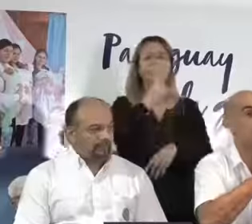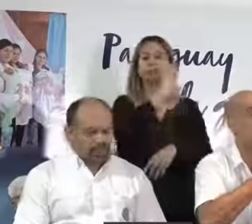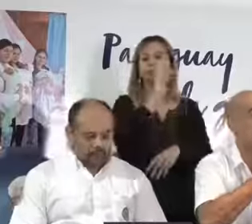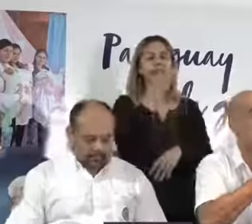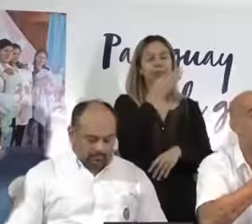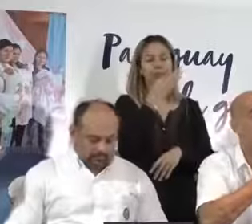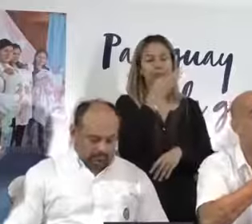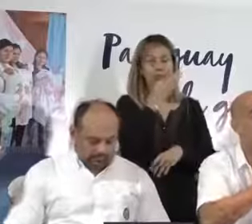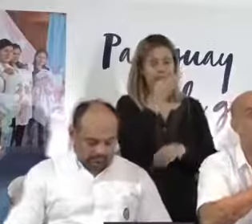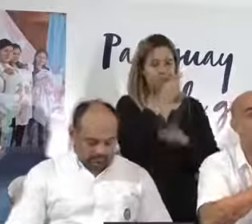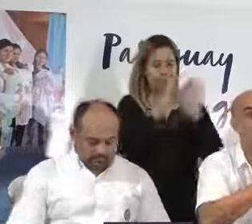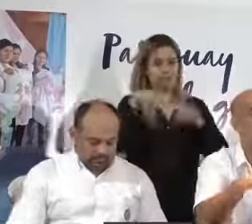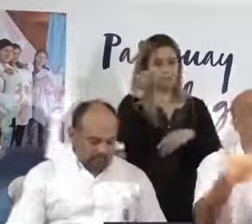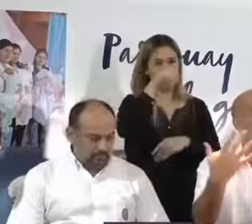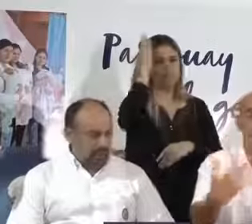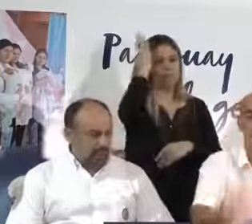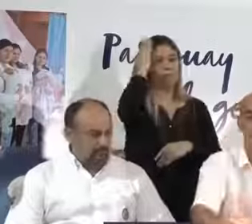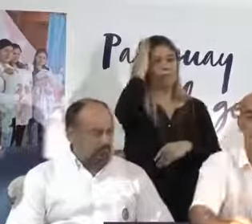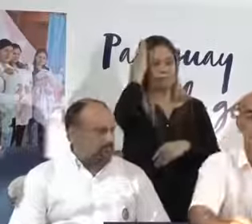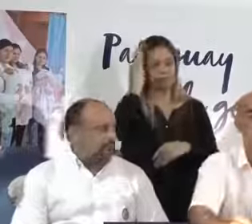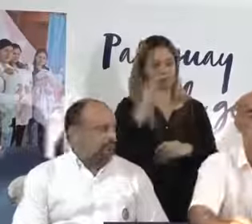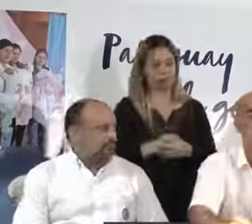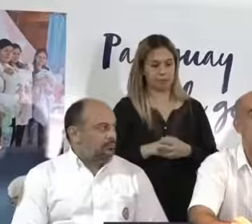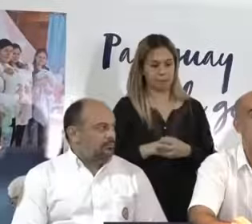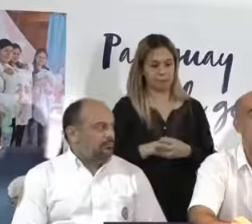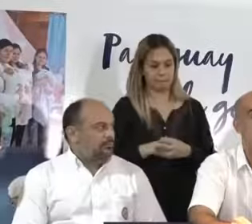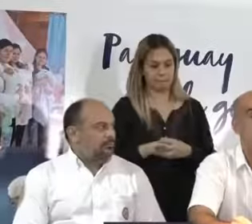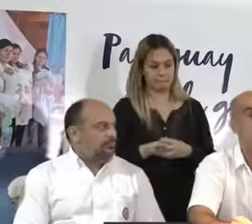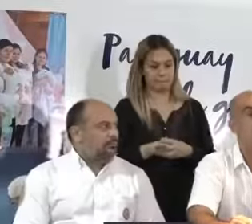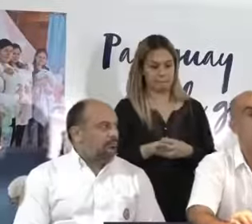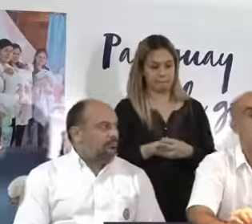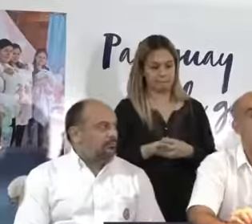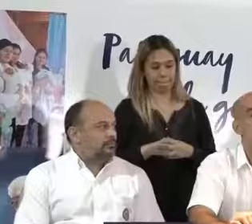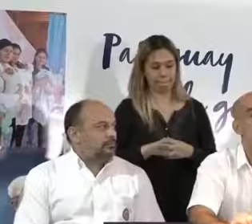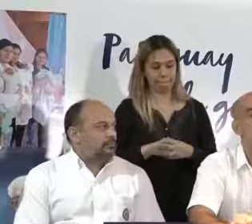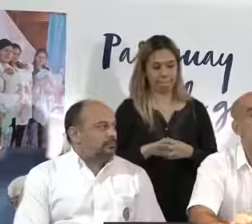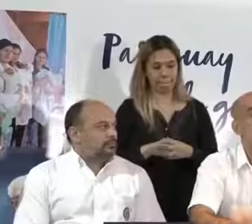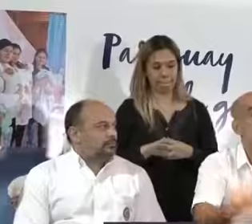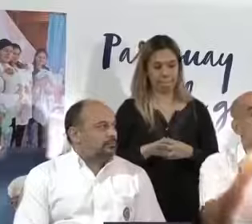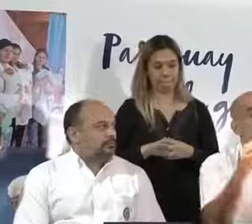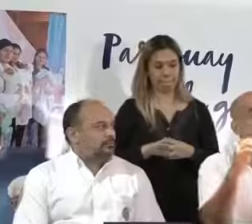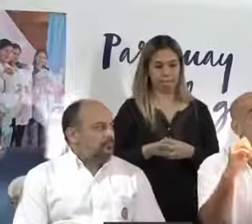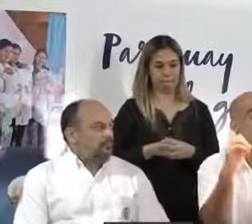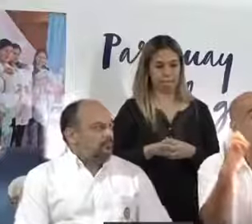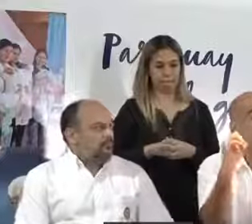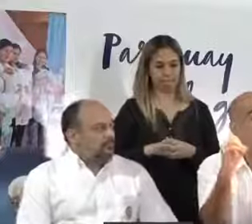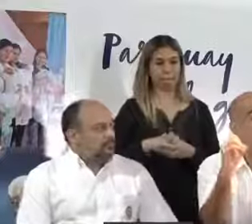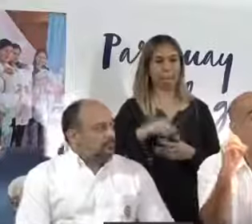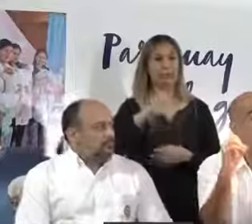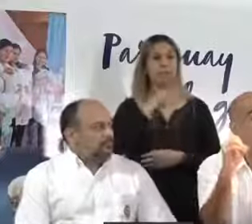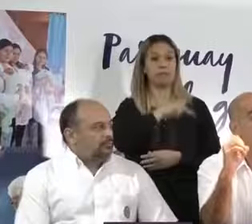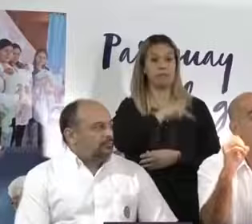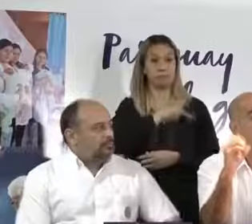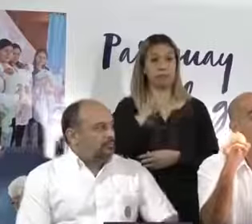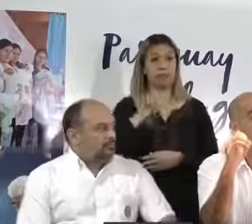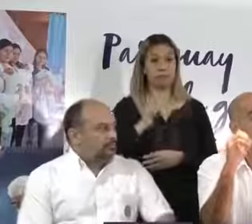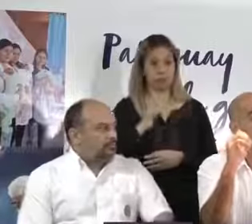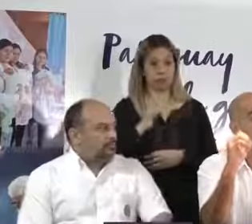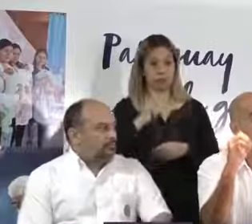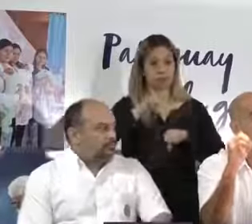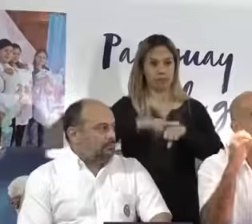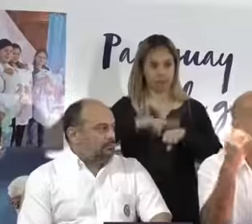ejemplo concreto para que esto sea un poco más todavía tangible. La ciudadana paraguaya que